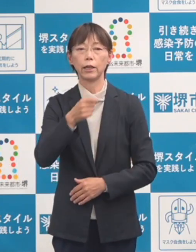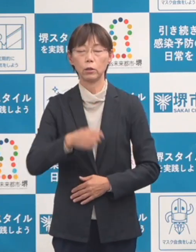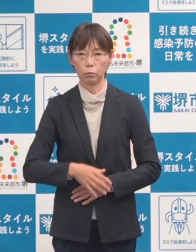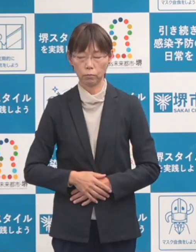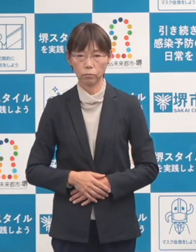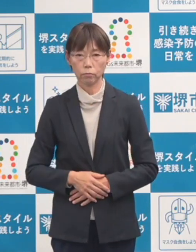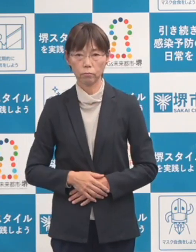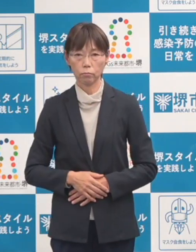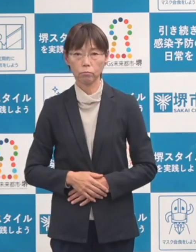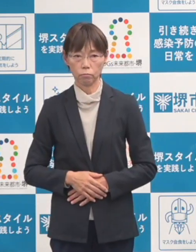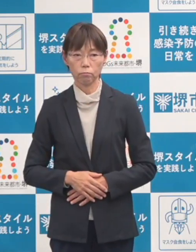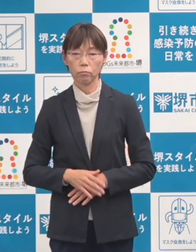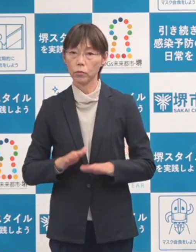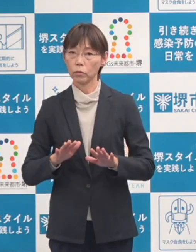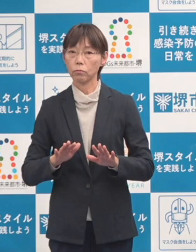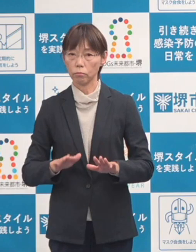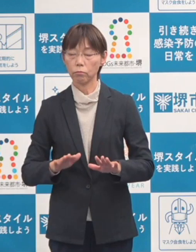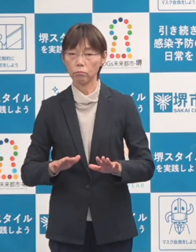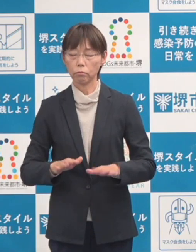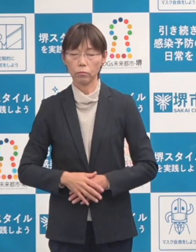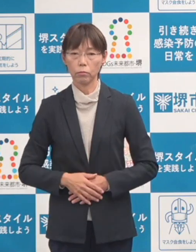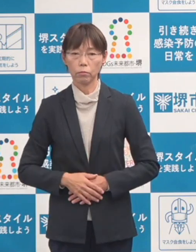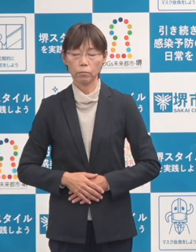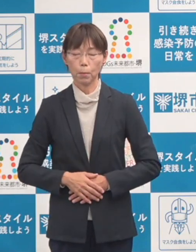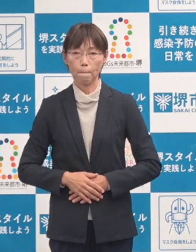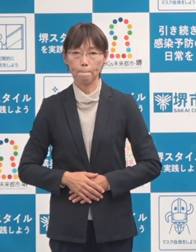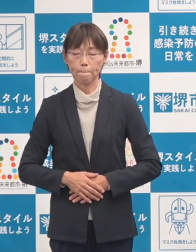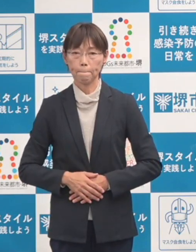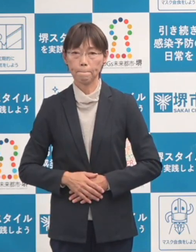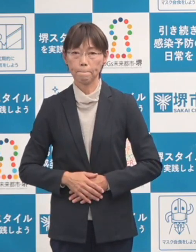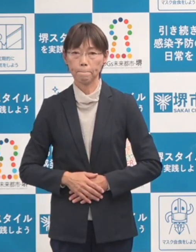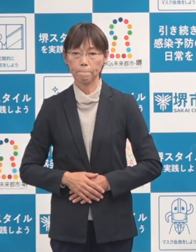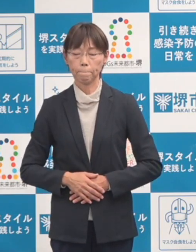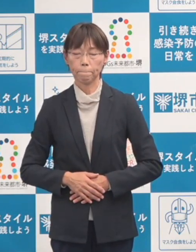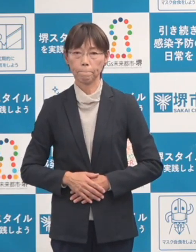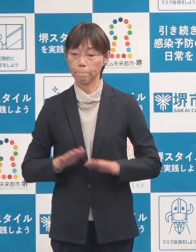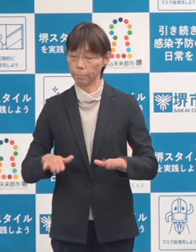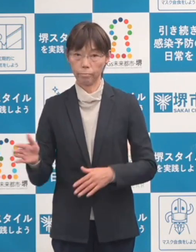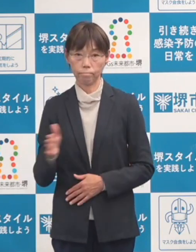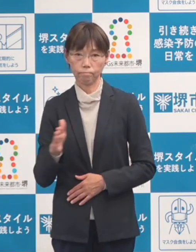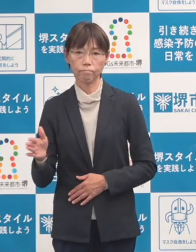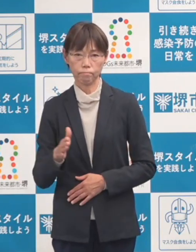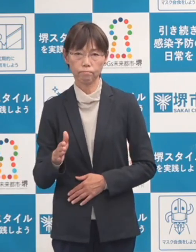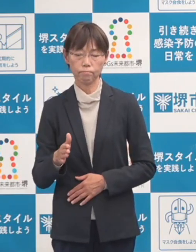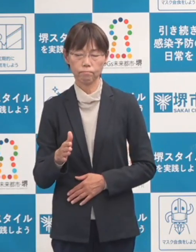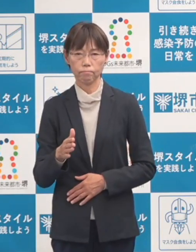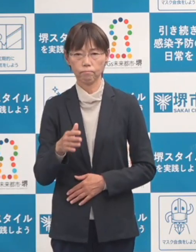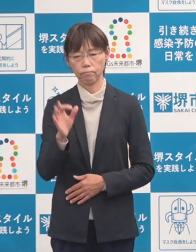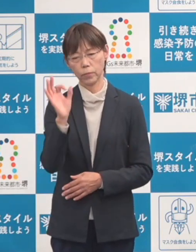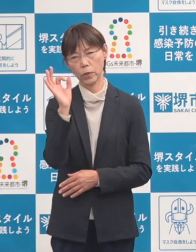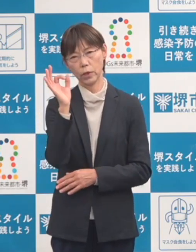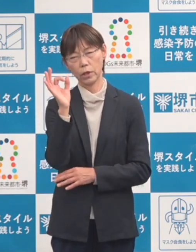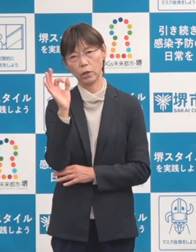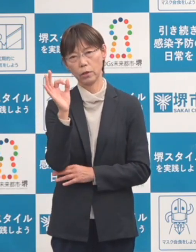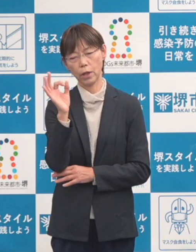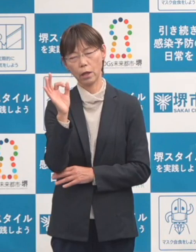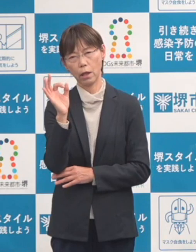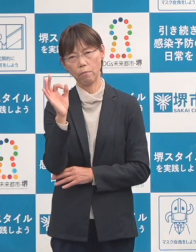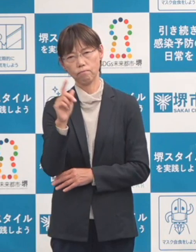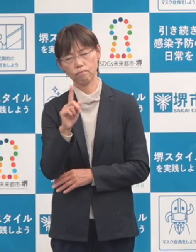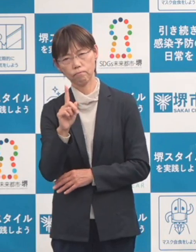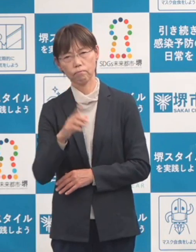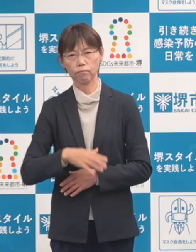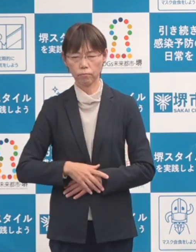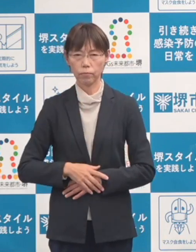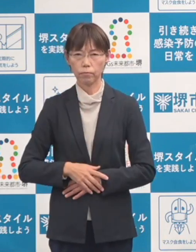政宣言の中ではありますが、昨今のこの財政状況、そして来年2月の財政収支見通し